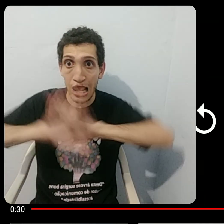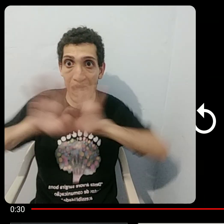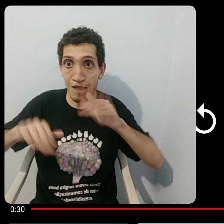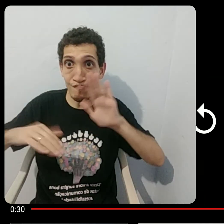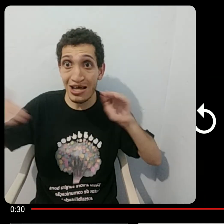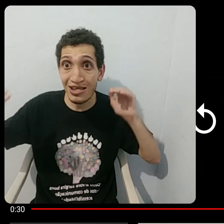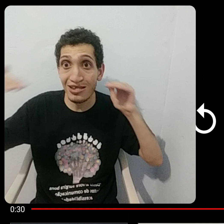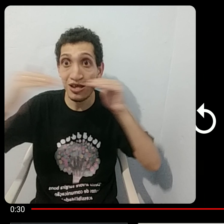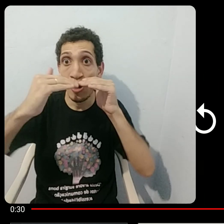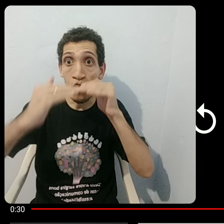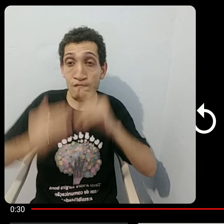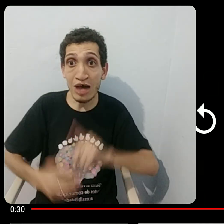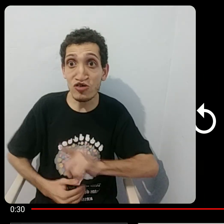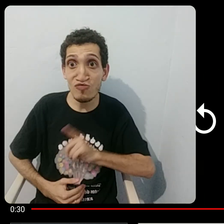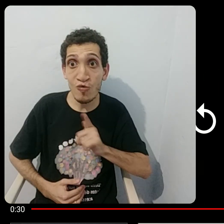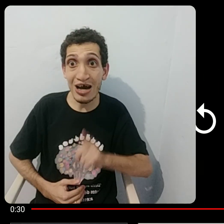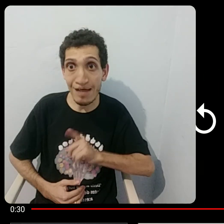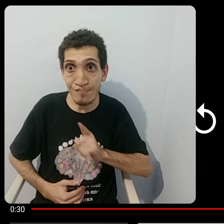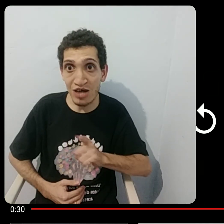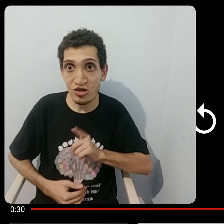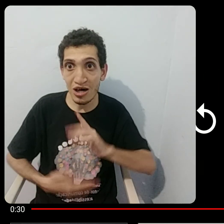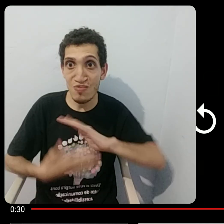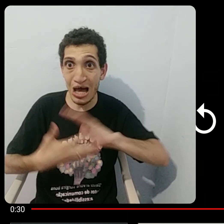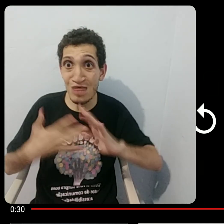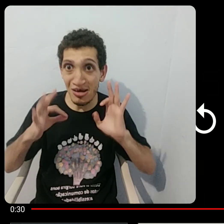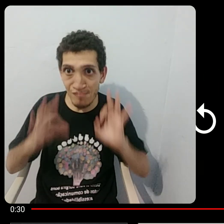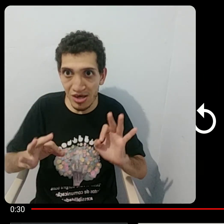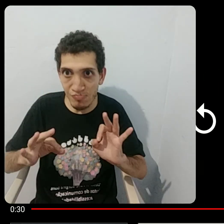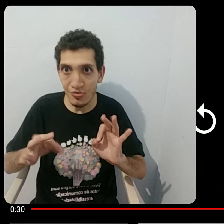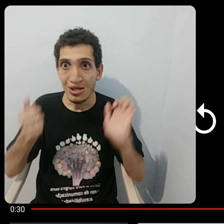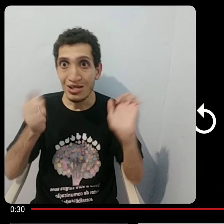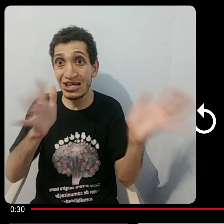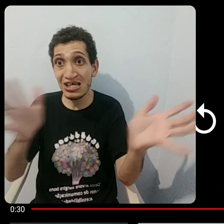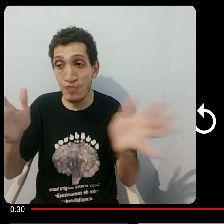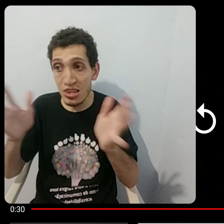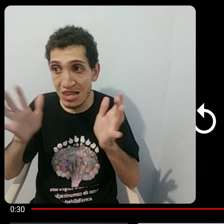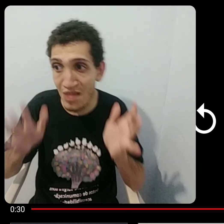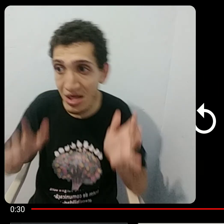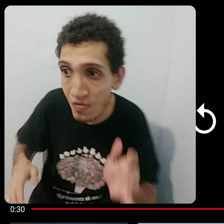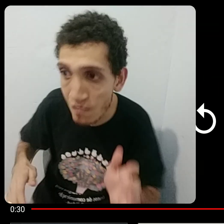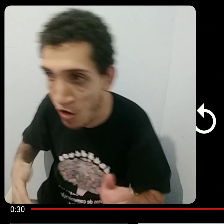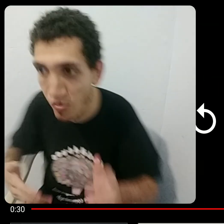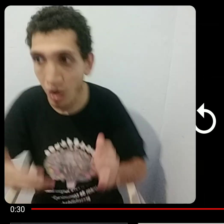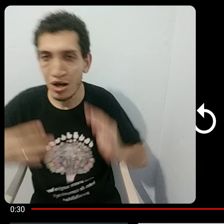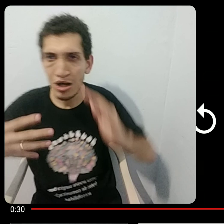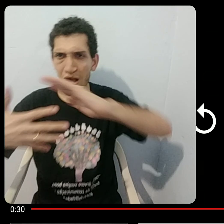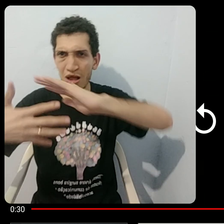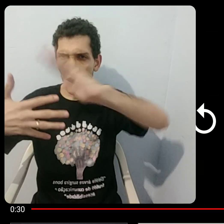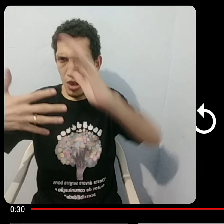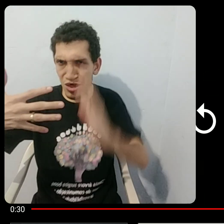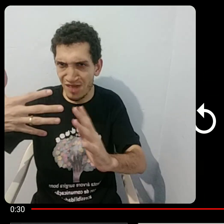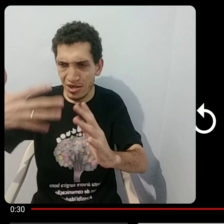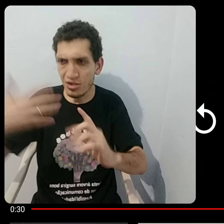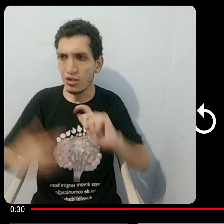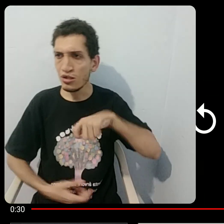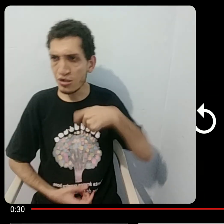clara, mais assim, compatível a gramática da Libras mesmo, seria sinalizar dessa forma, ó. Libras,